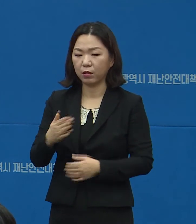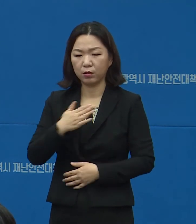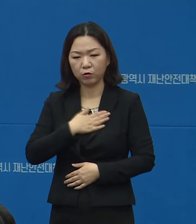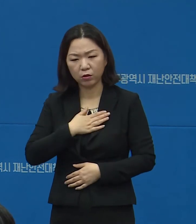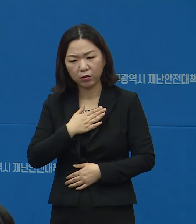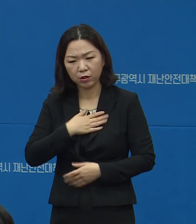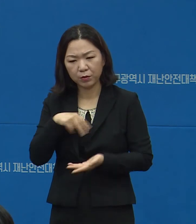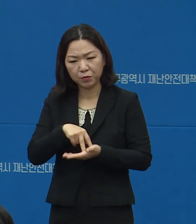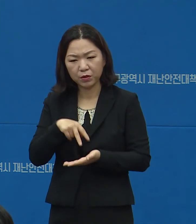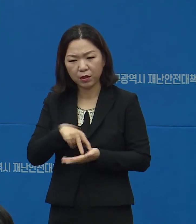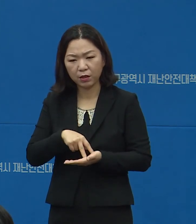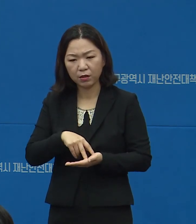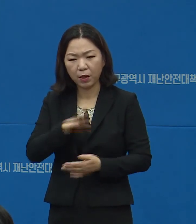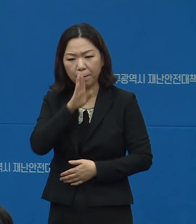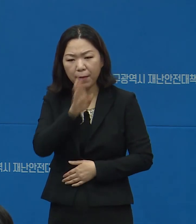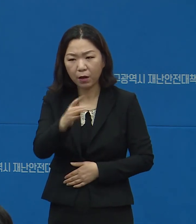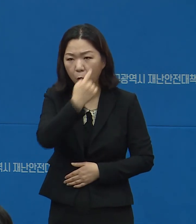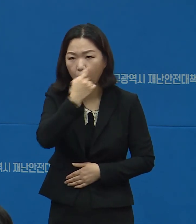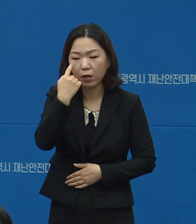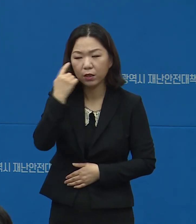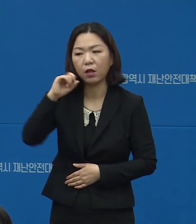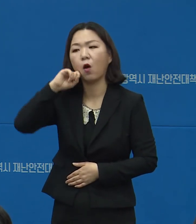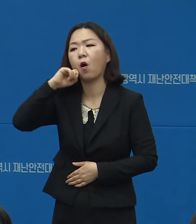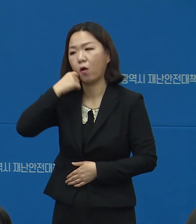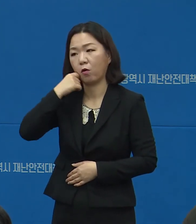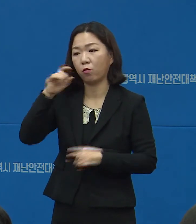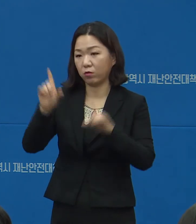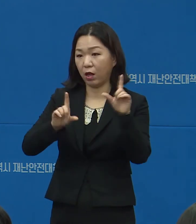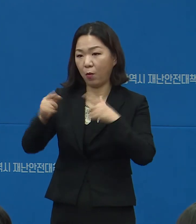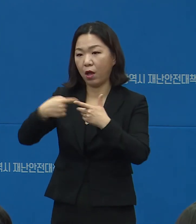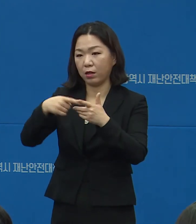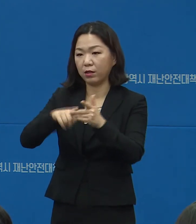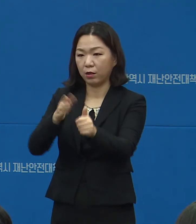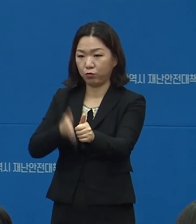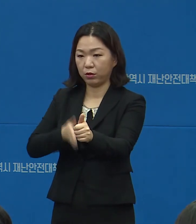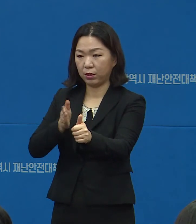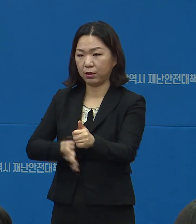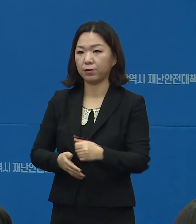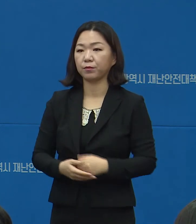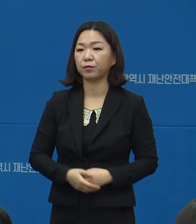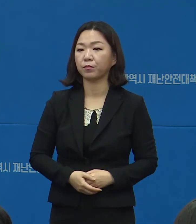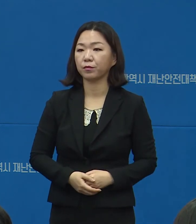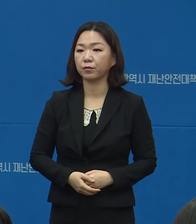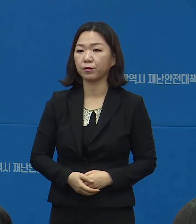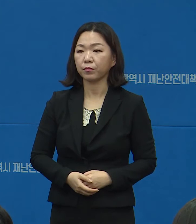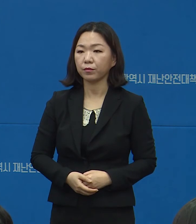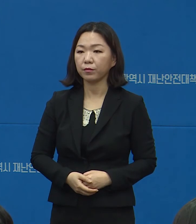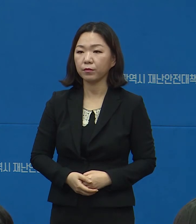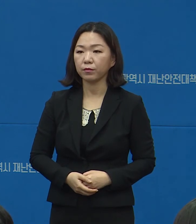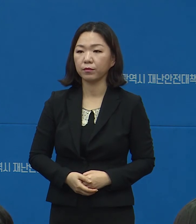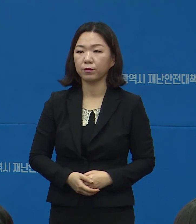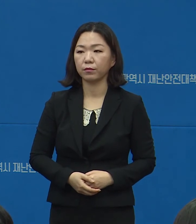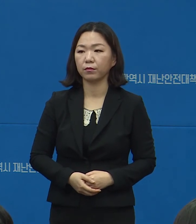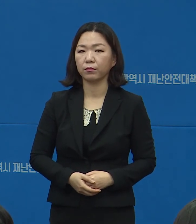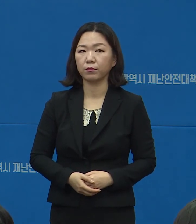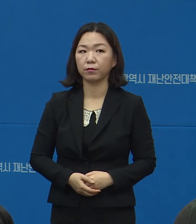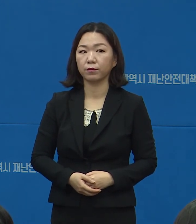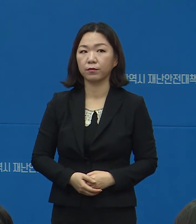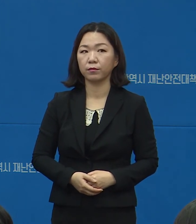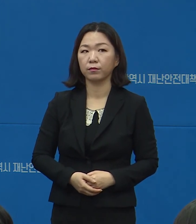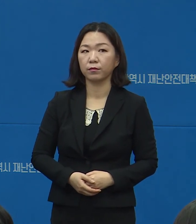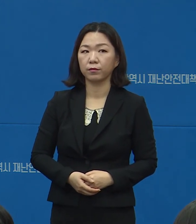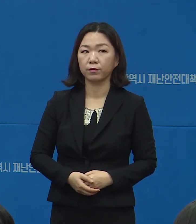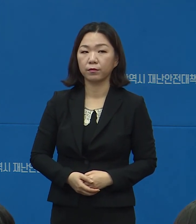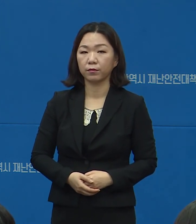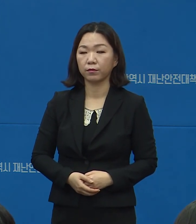실시간으로 모니터링 할 수는 없습니다. 그래서 그런 부분은 조금 양해해 주시길 부탁드리겠습니다. 예, 마지막 한 번만